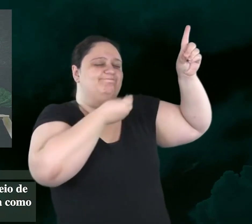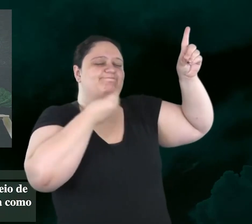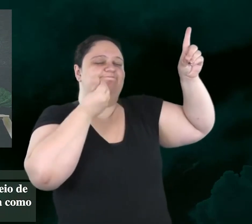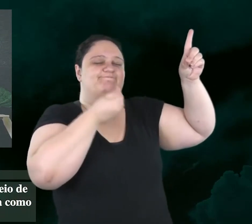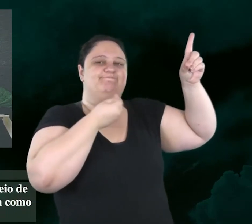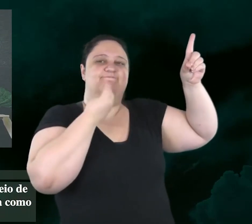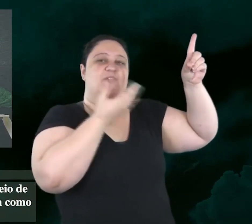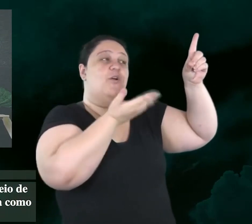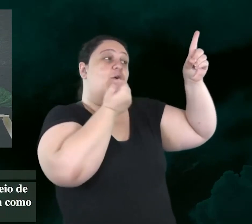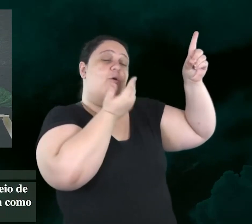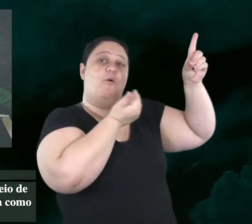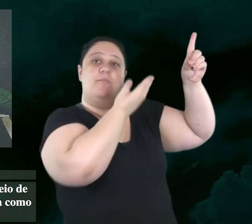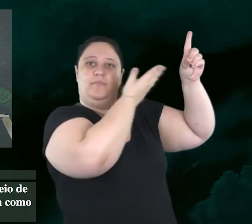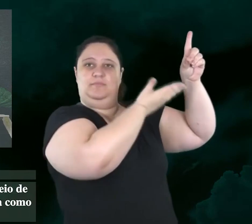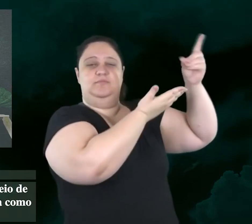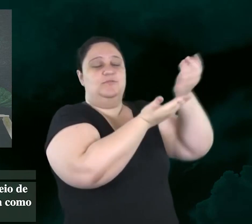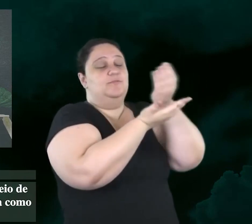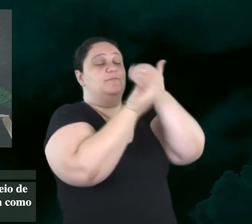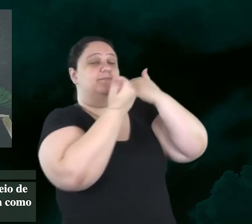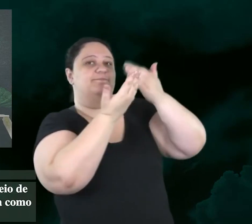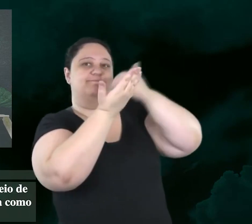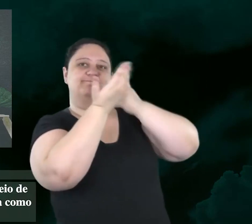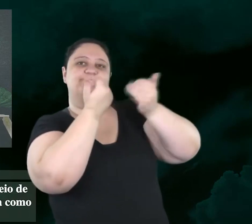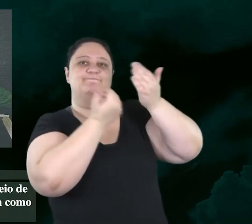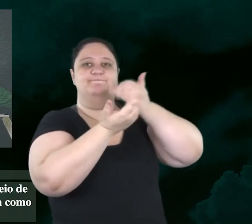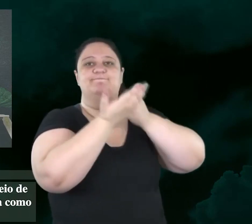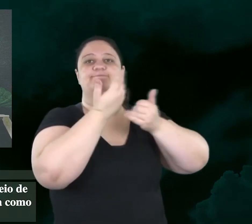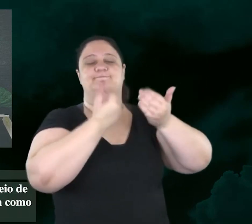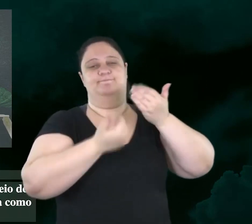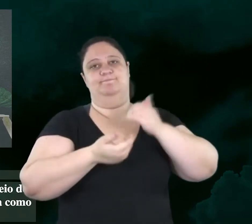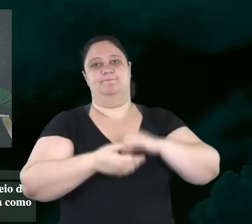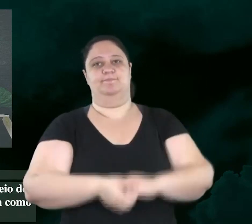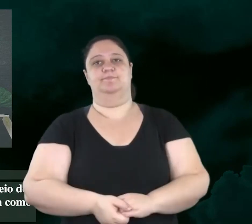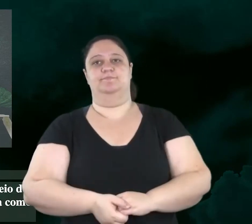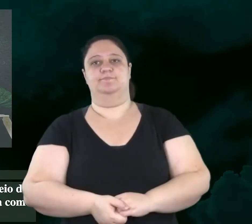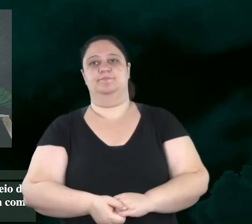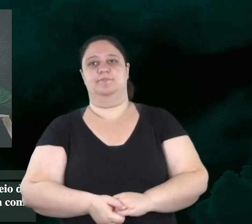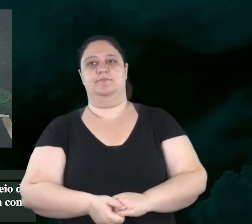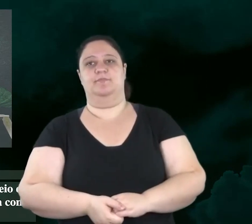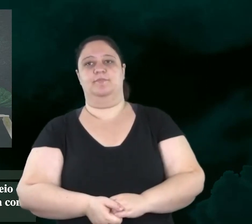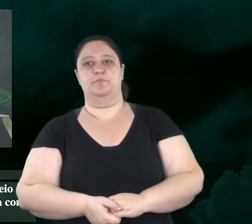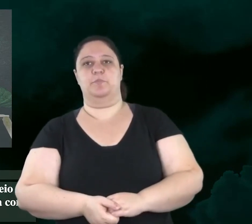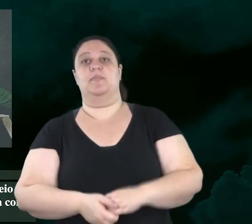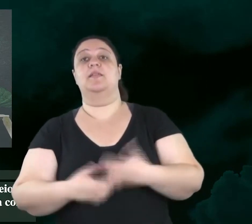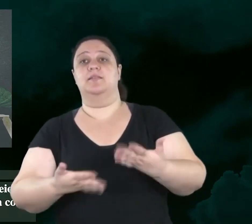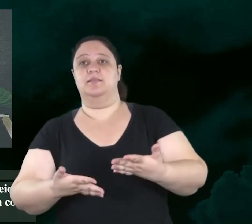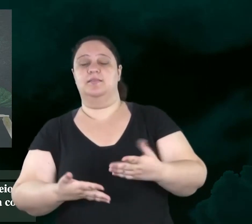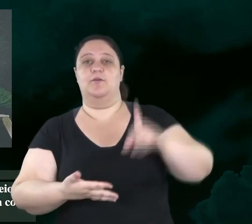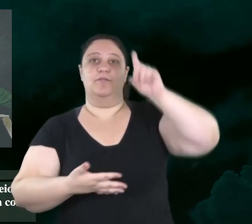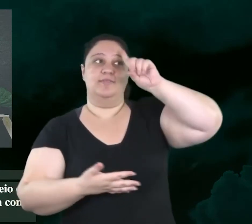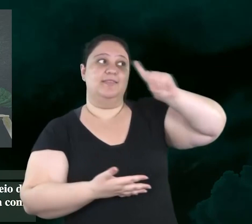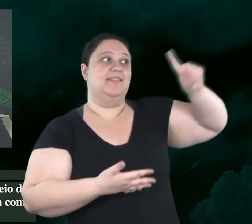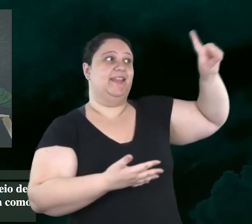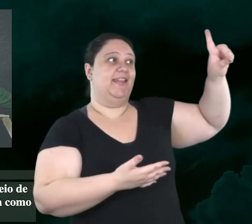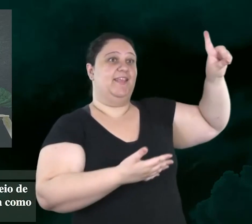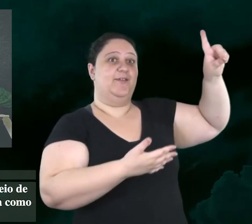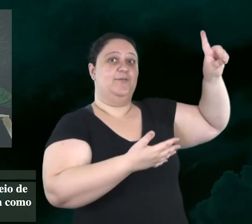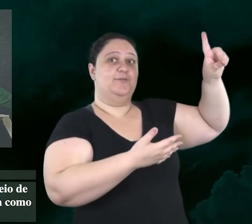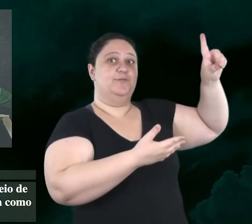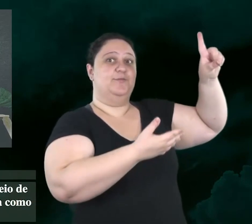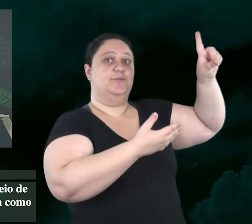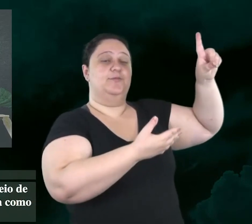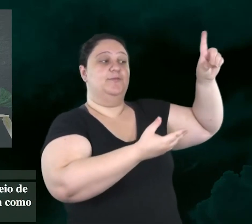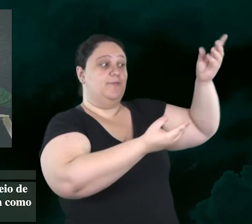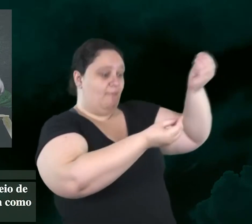estamos comendo finos manjares, né, de graça. Isso é graça. O próprio Deus está sendo